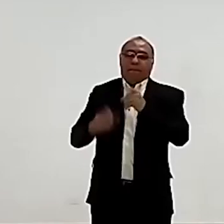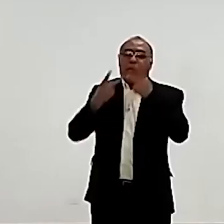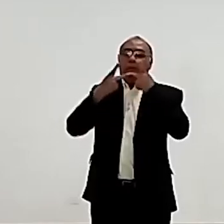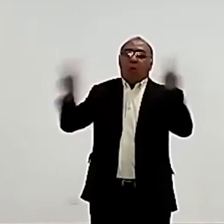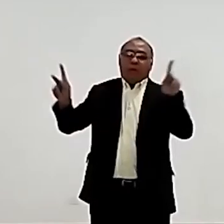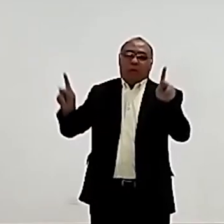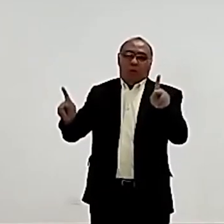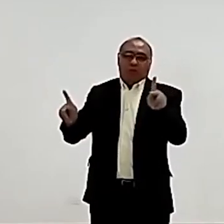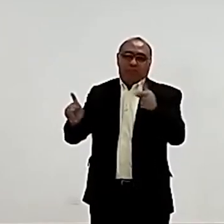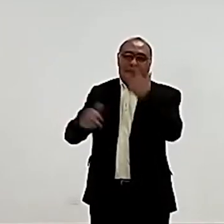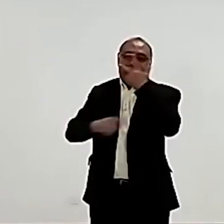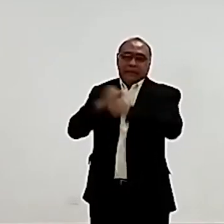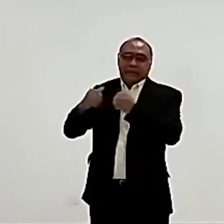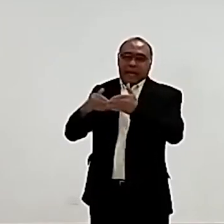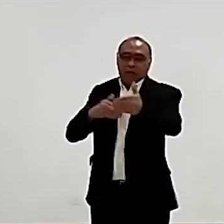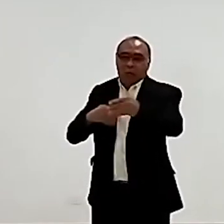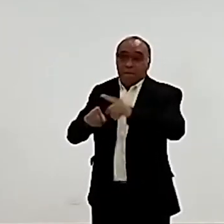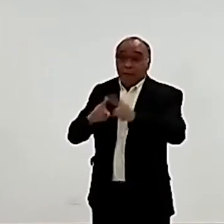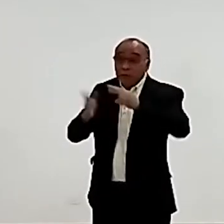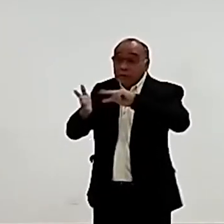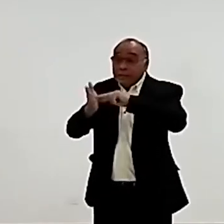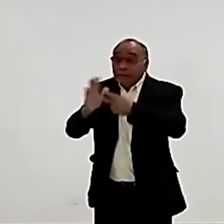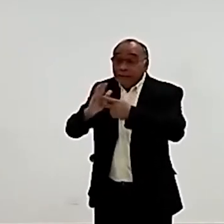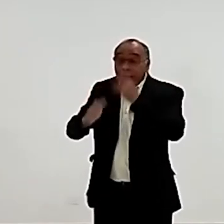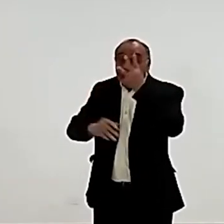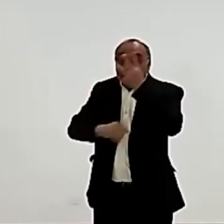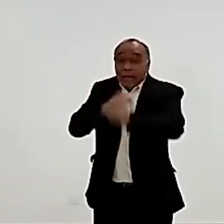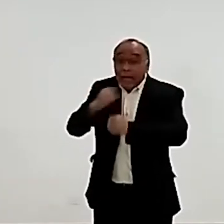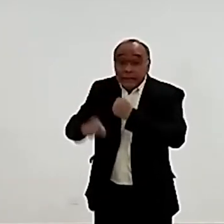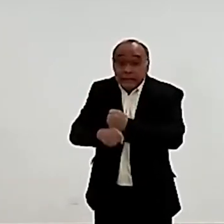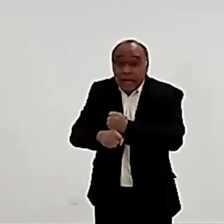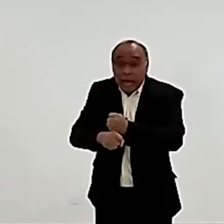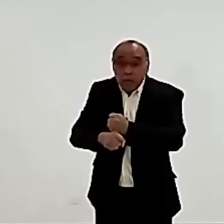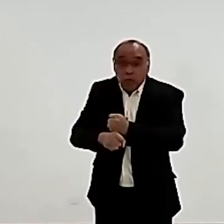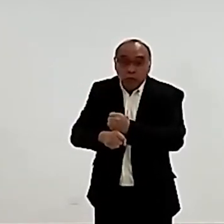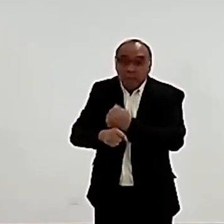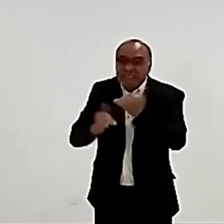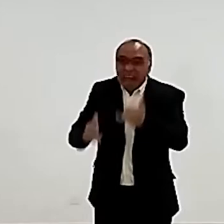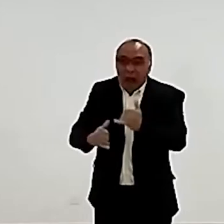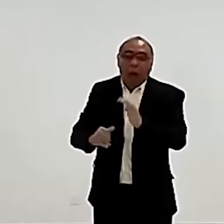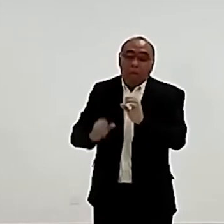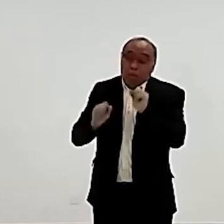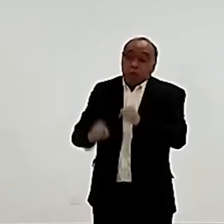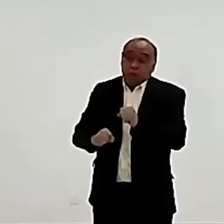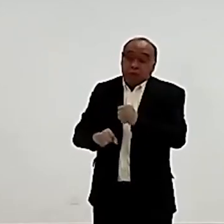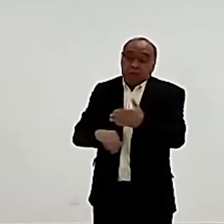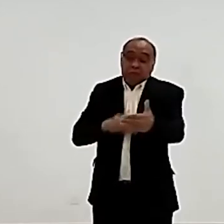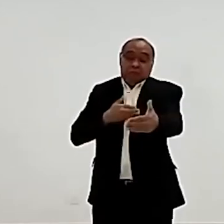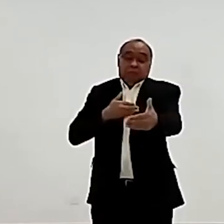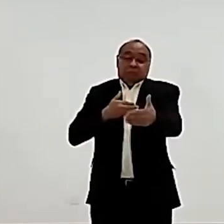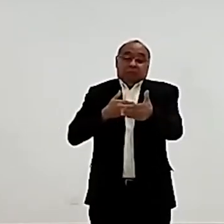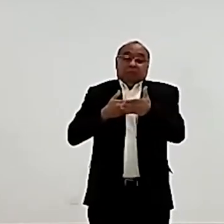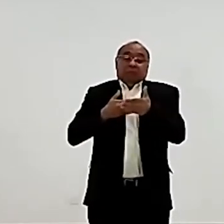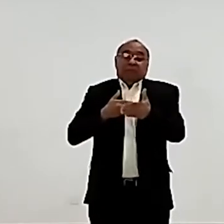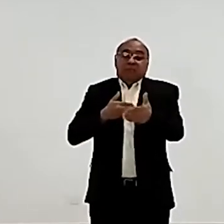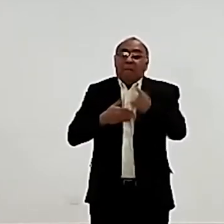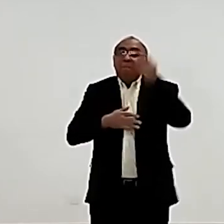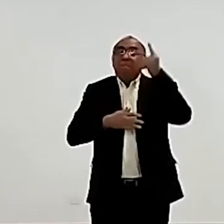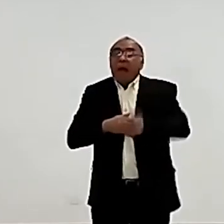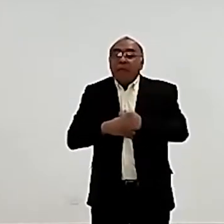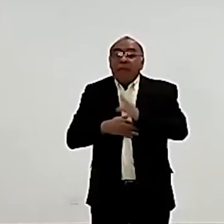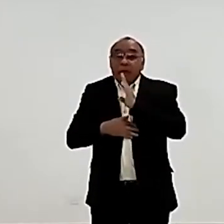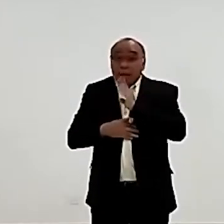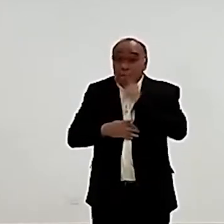estipulados un plazo como máximo de tres años para que se den a bienes la licencia para el transporte público